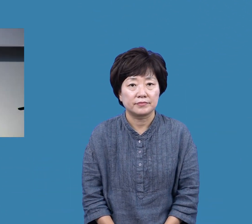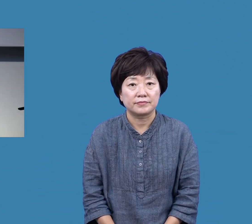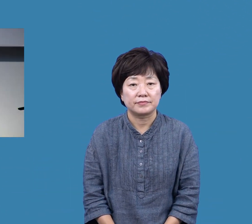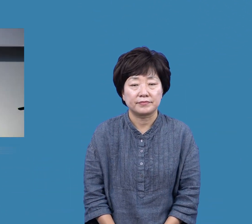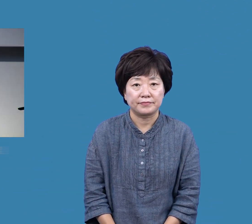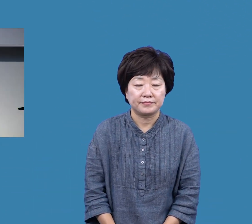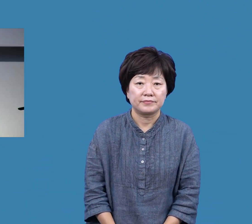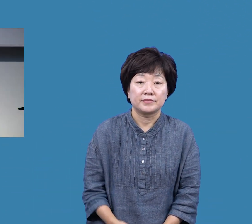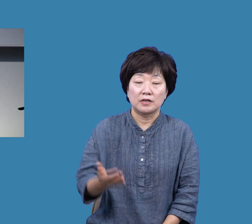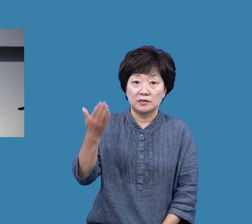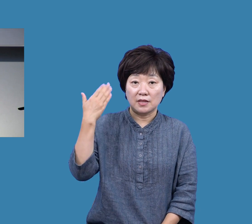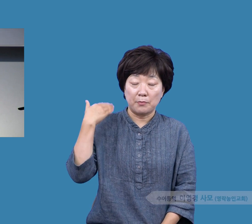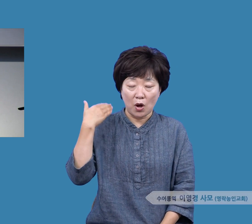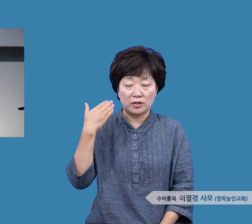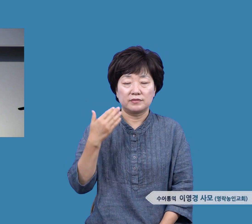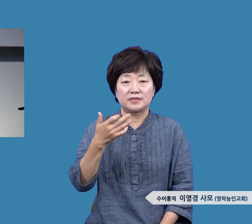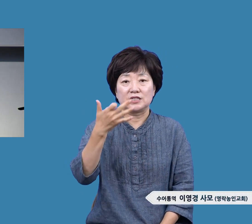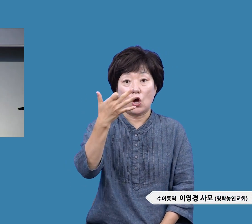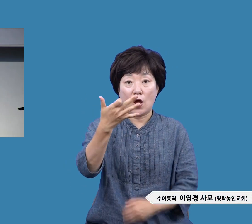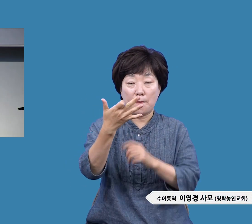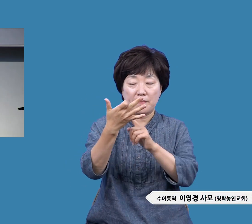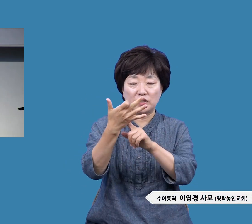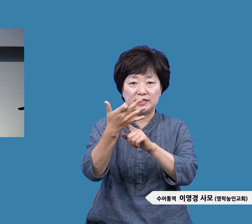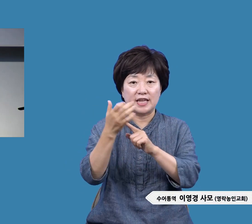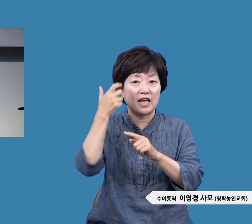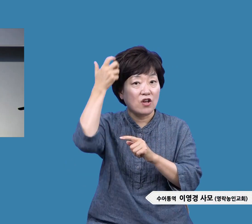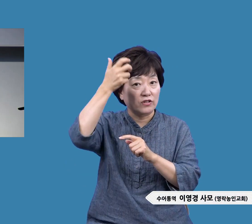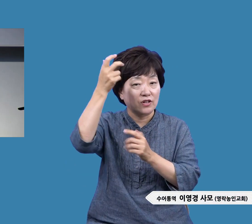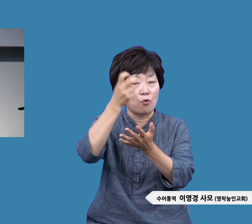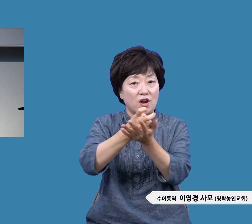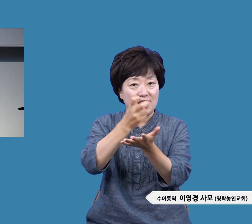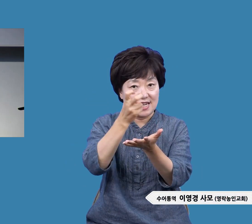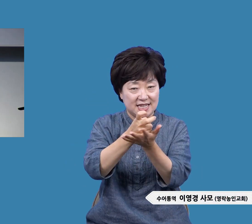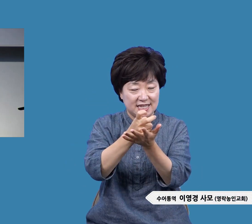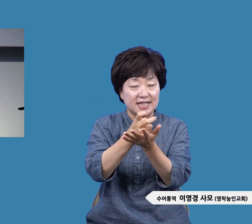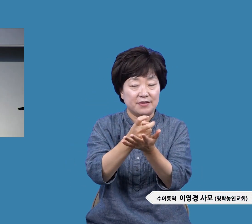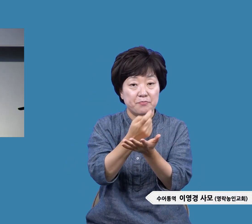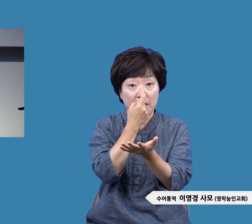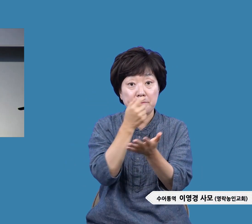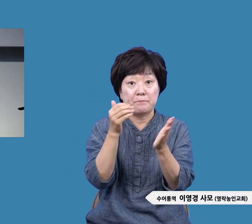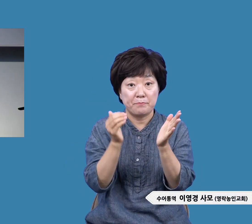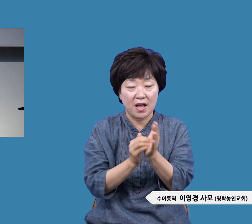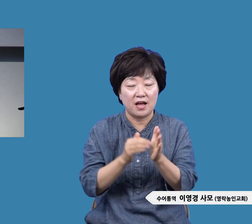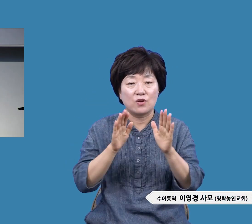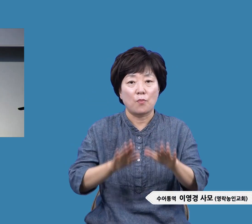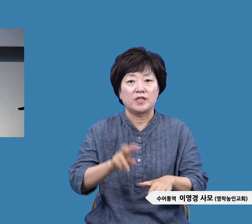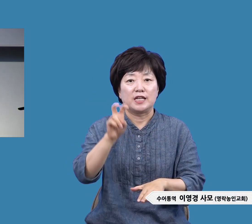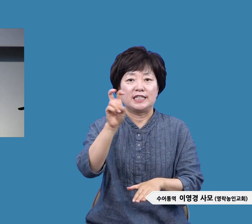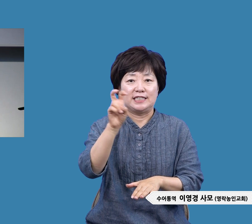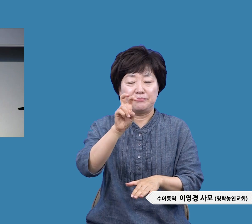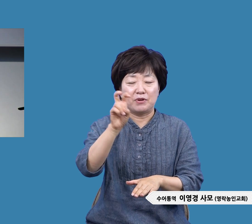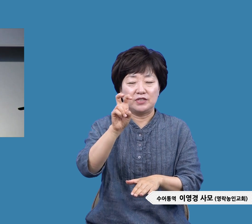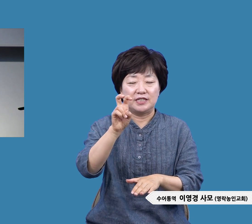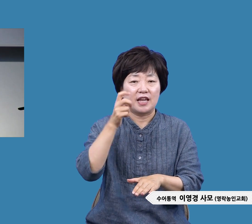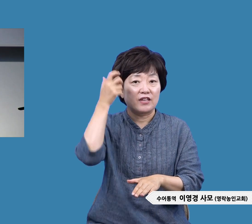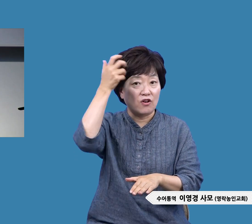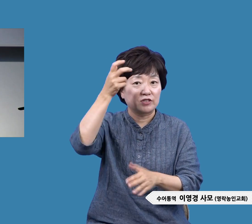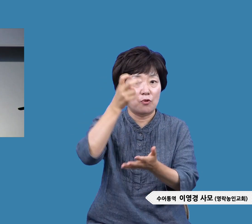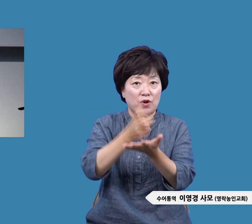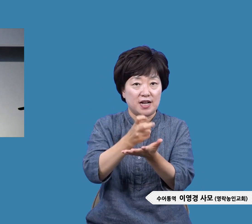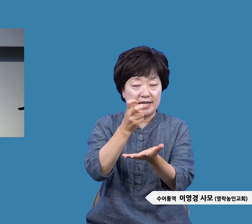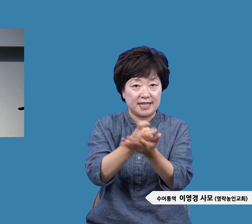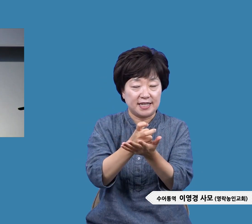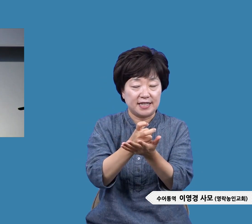자, 지난번까지 19가지 원리를 살펴봤고 오늘 이제 20번째 원리를 살펴보려고 하는데 20번째 원리는 영은 반드시